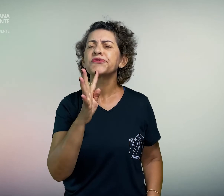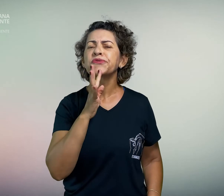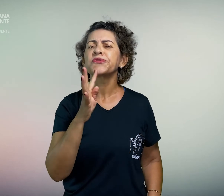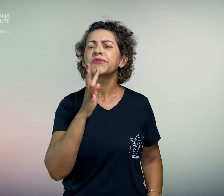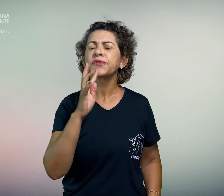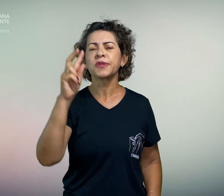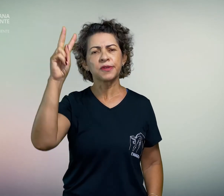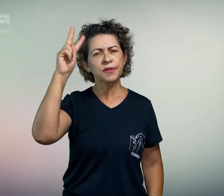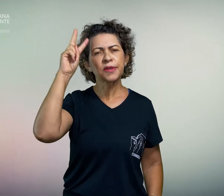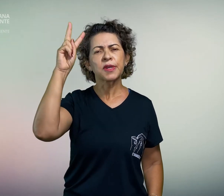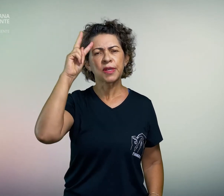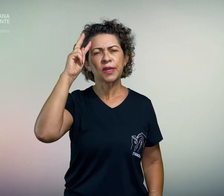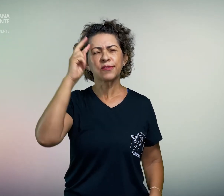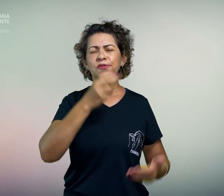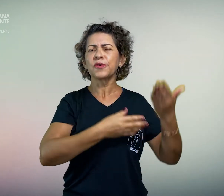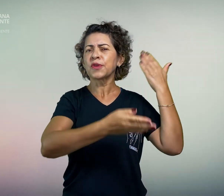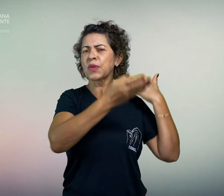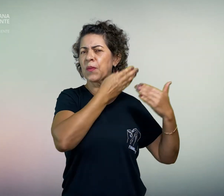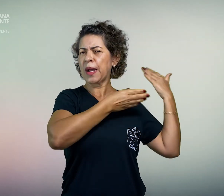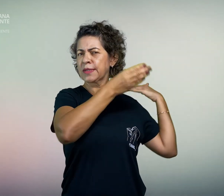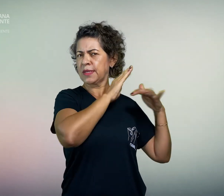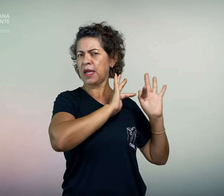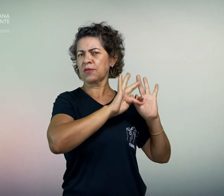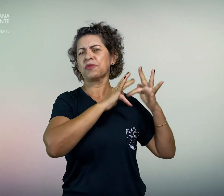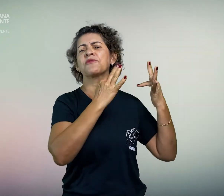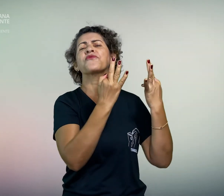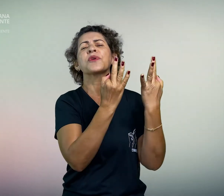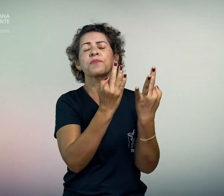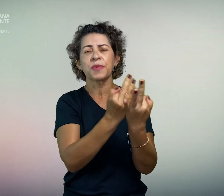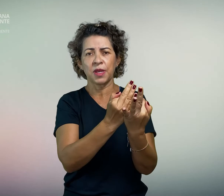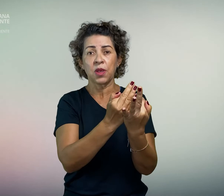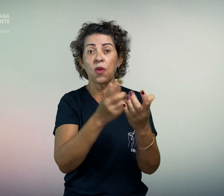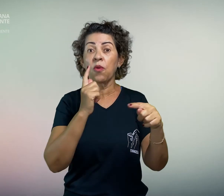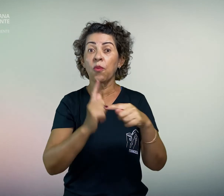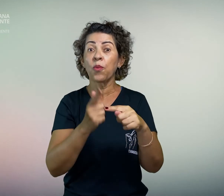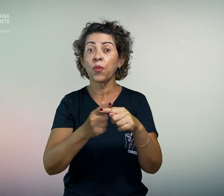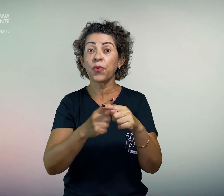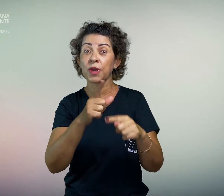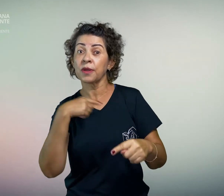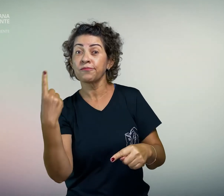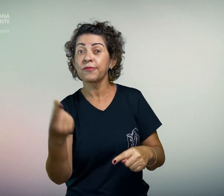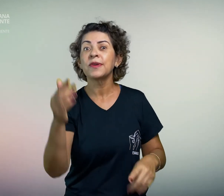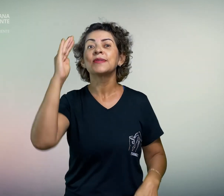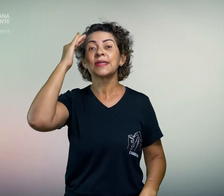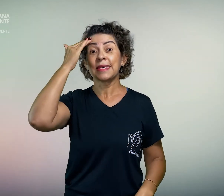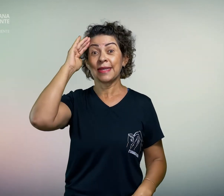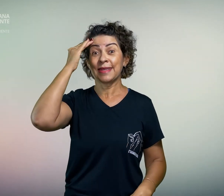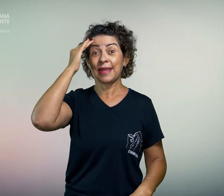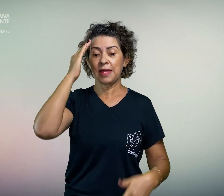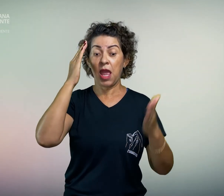Conhecer a história de pecados de sua família pode trazer à luz a razão de você se comportar